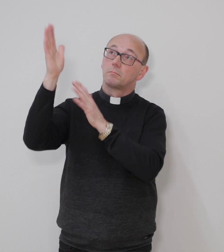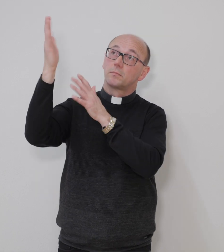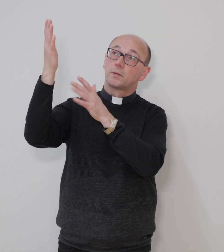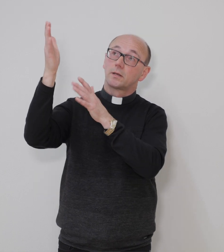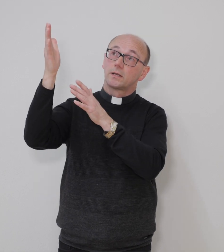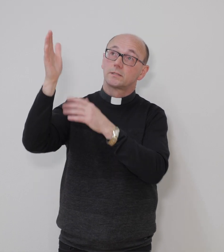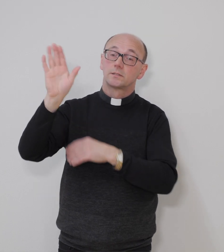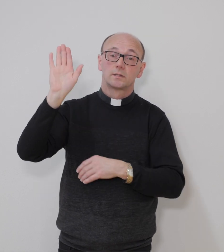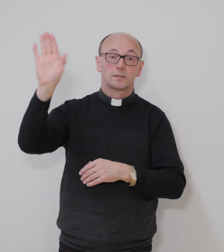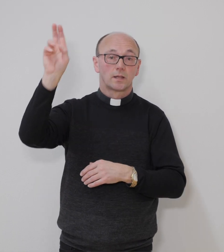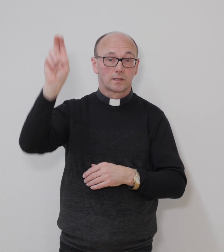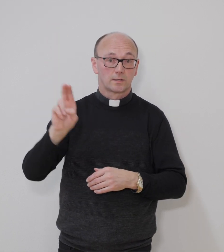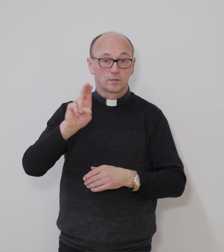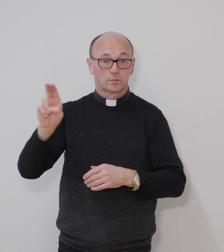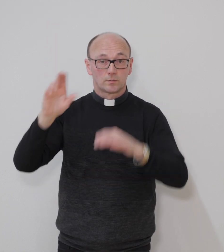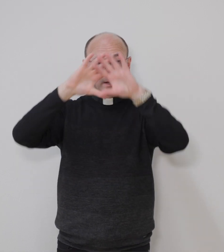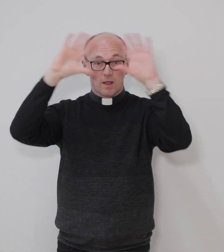erlöst.